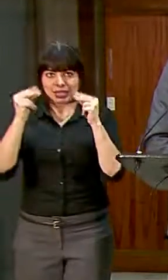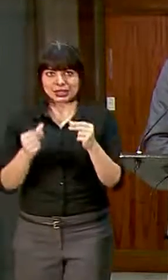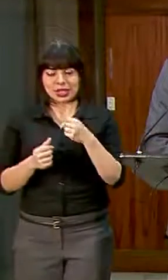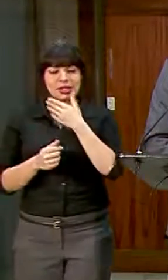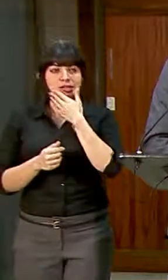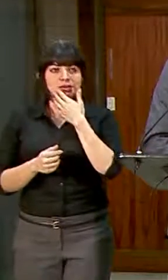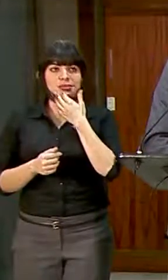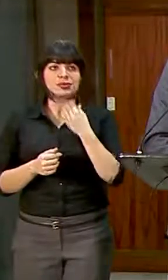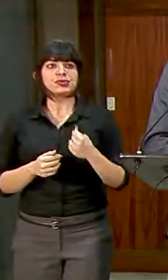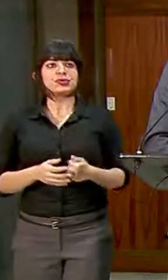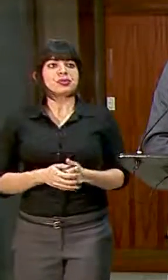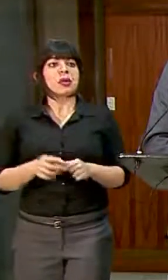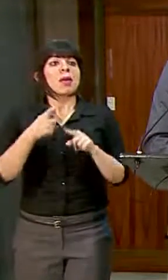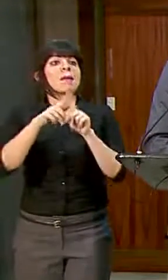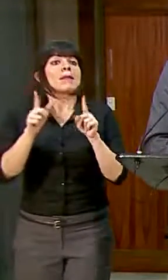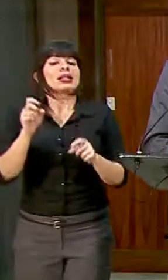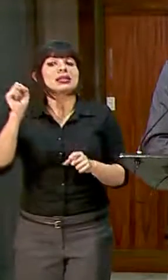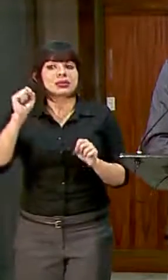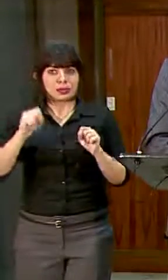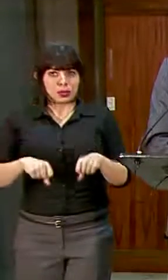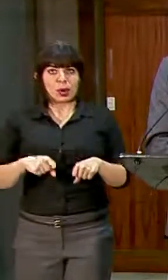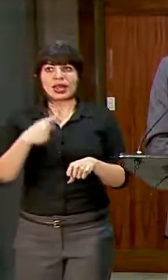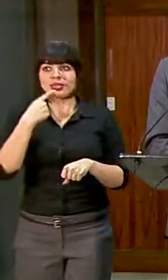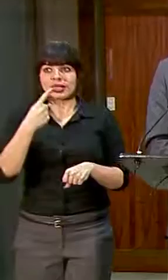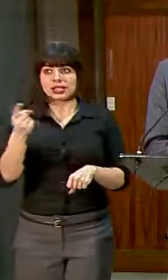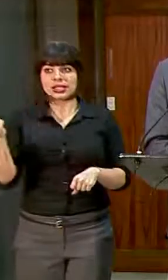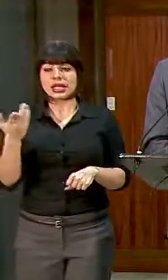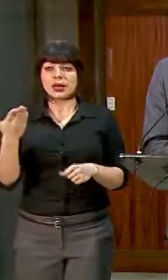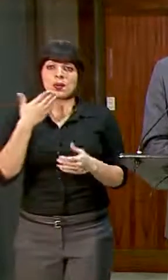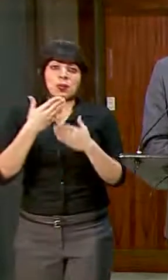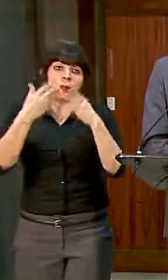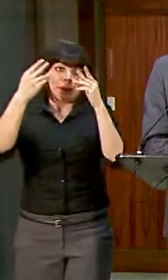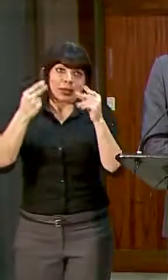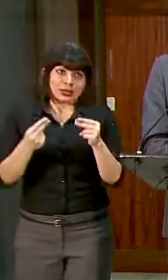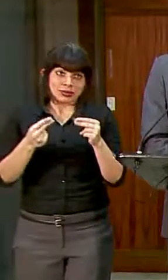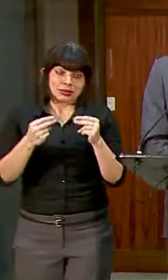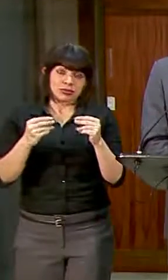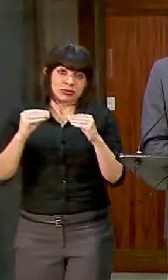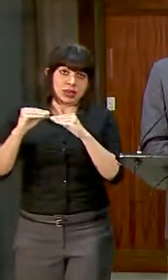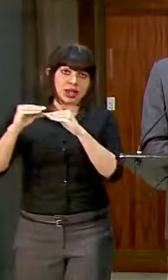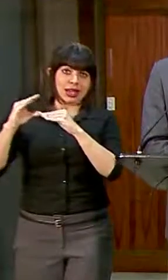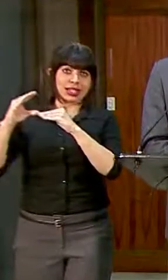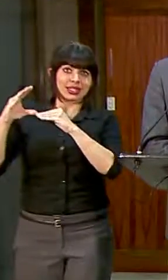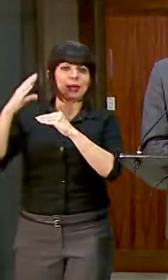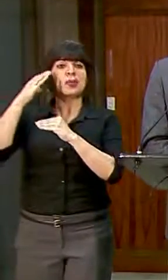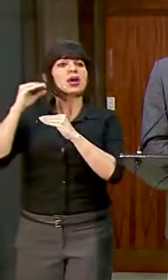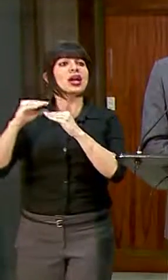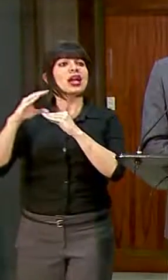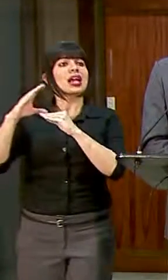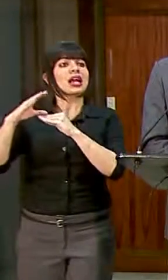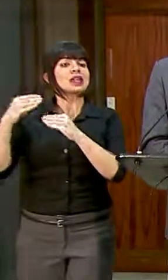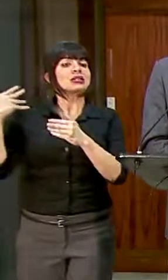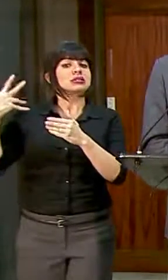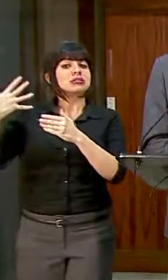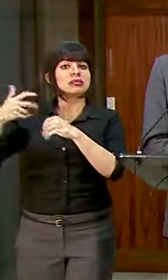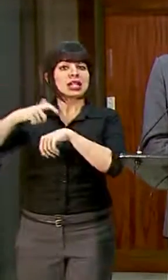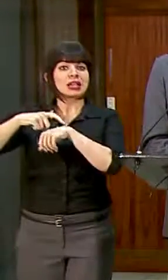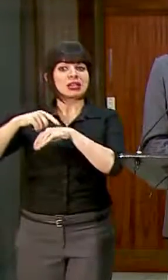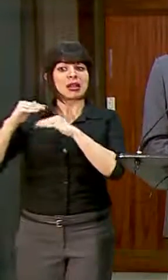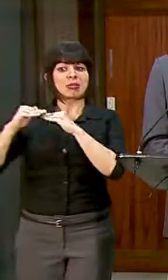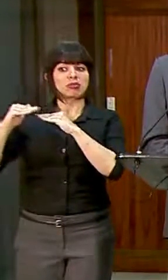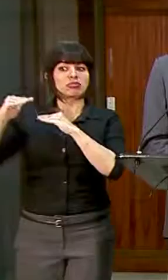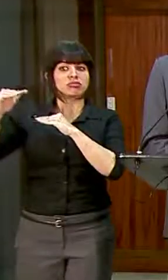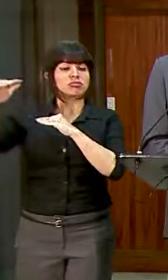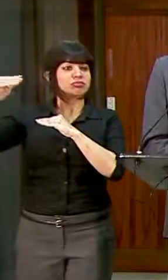Hacienda. Pero sí puedo decirles que, bueno, los presupuestos sí crecen porque vegetativamente tienen que